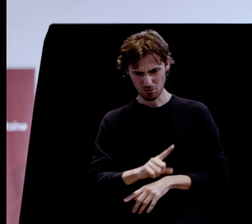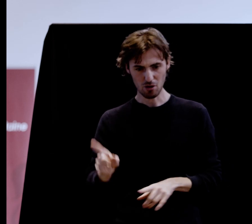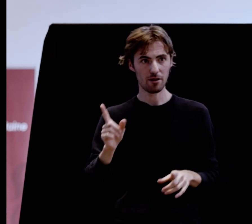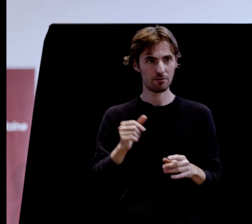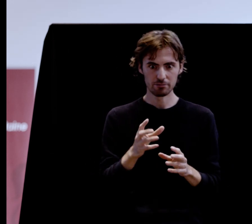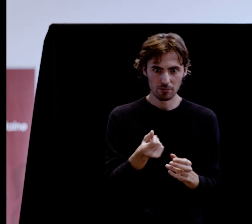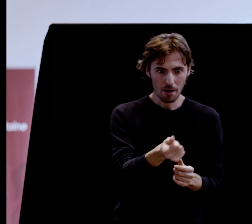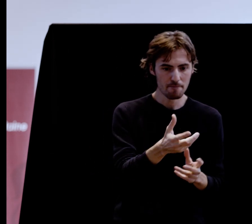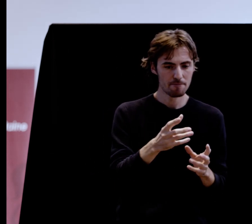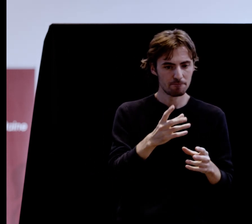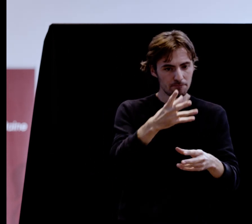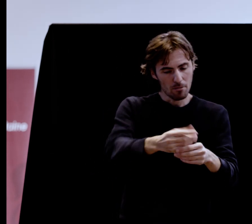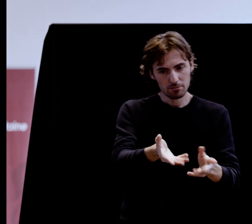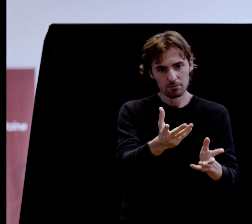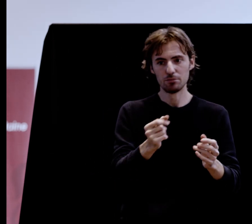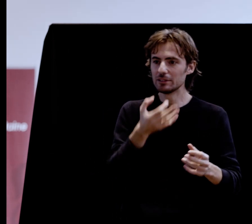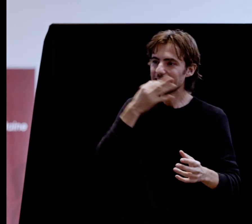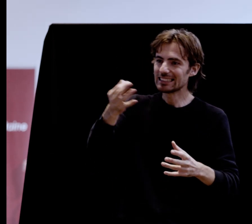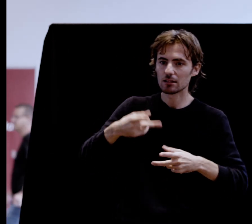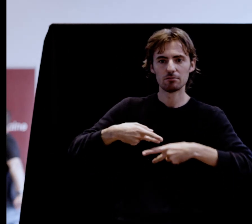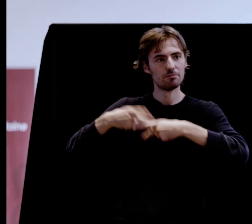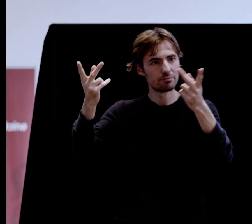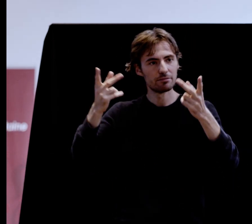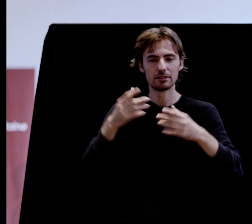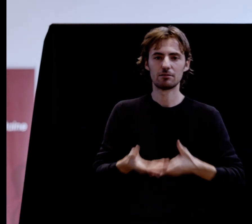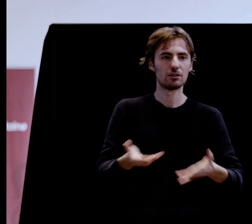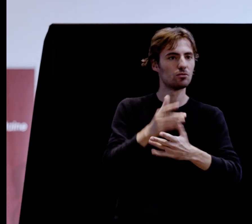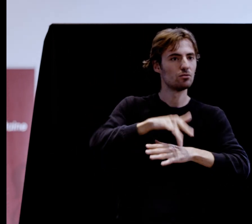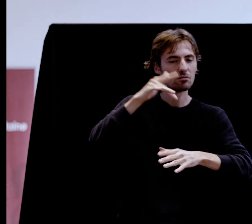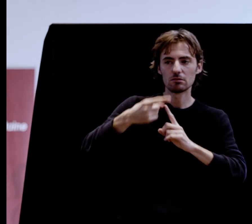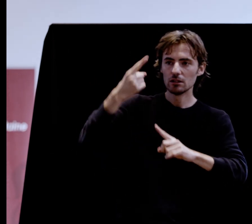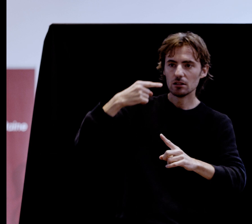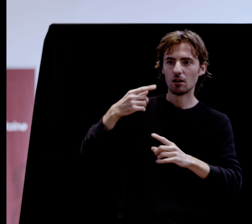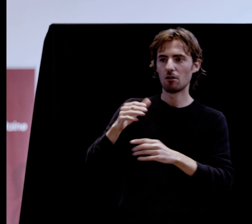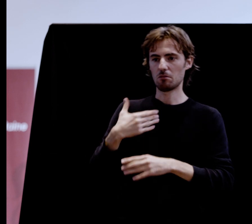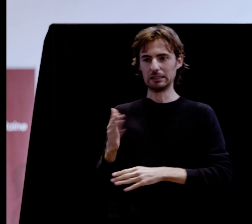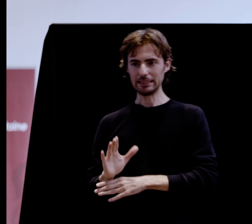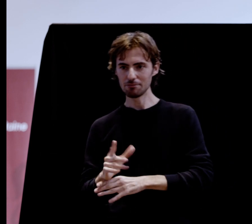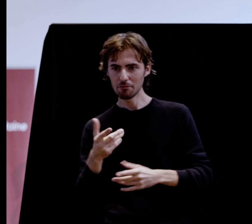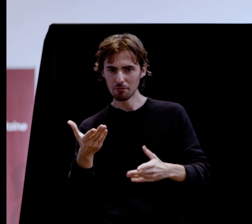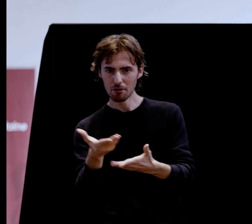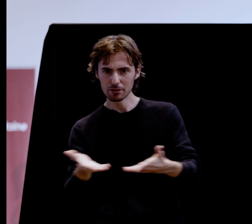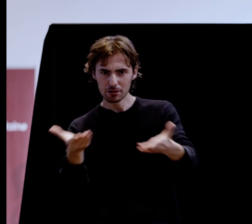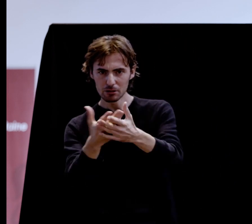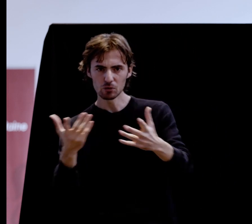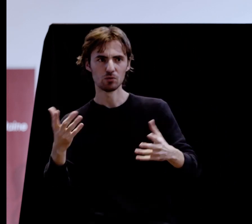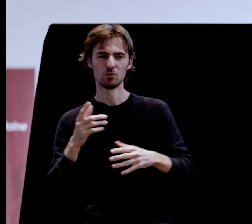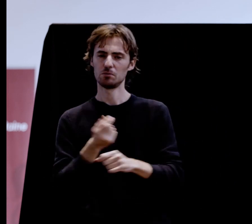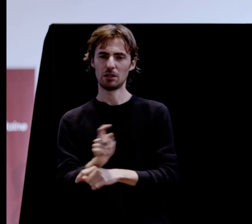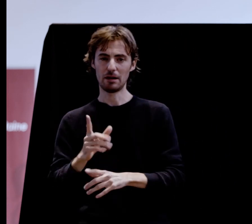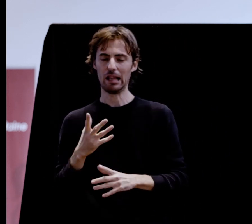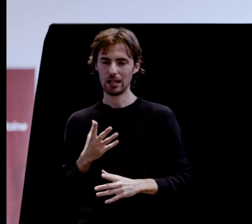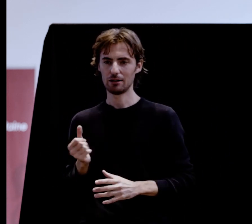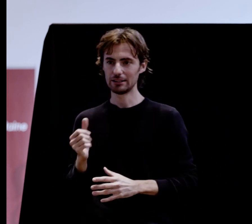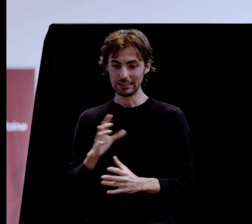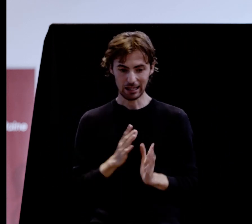faut leur apprendre à le dire. Que ce soit une situation qu'ils ont vécue, une situation dont ils ont été témoins. Et donc, il existe également des dépliants qui